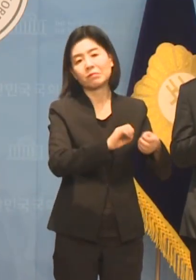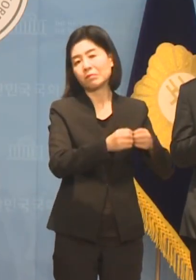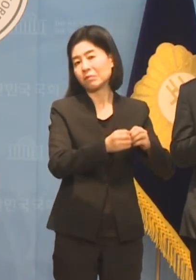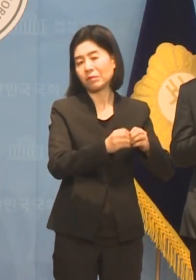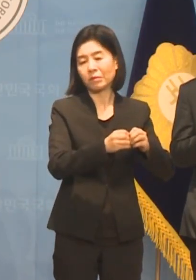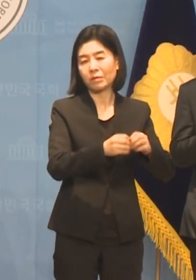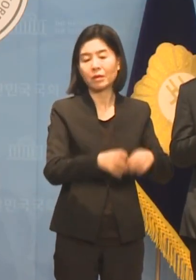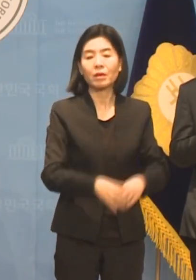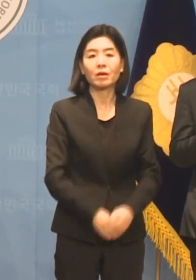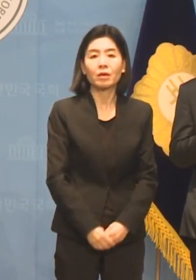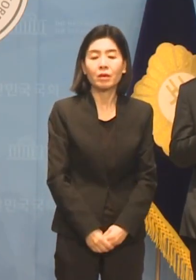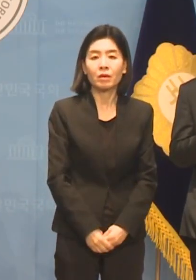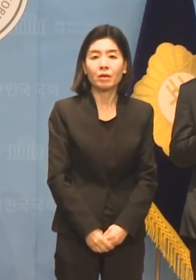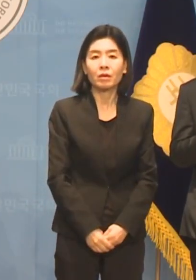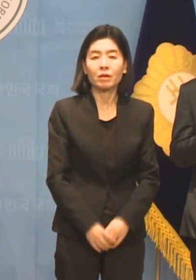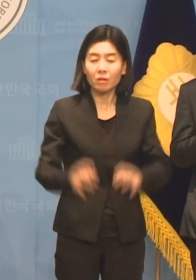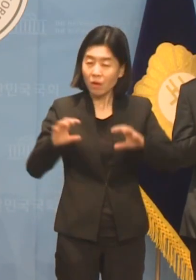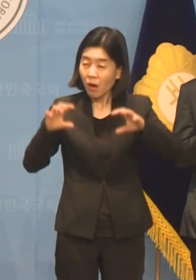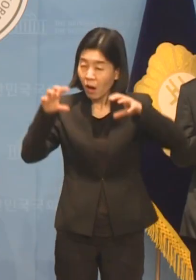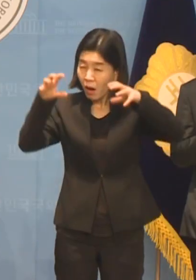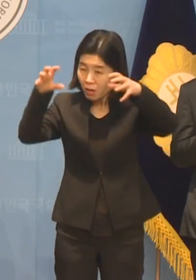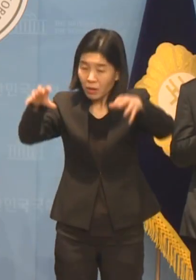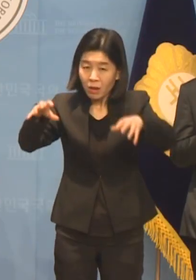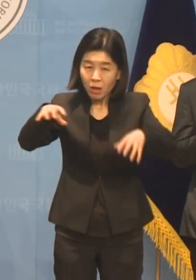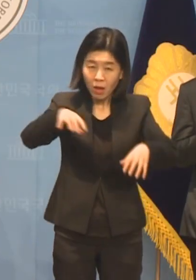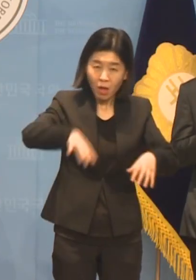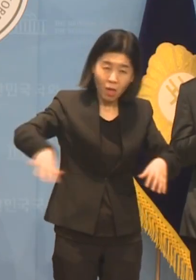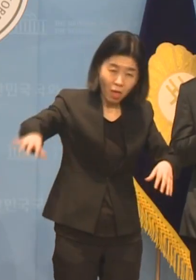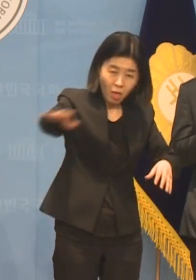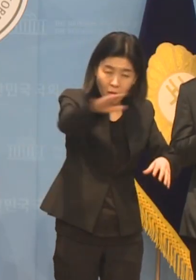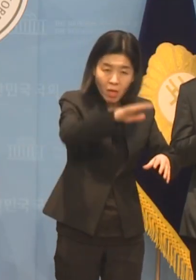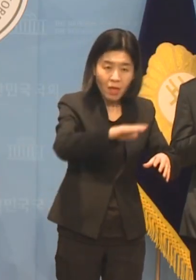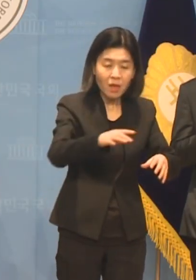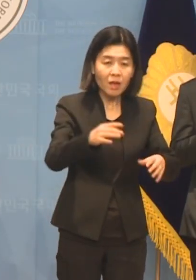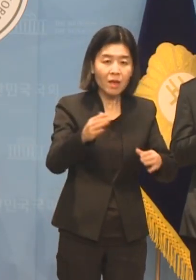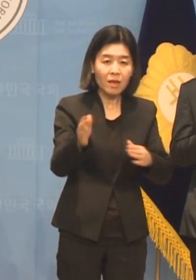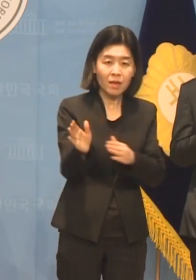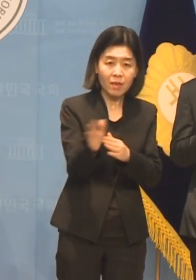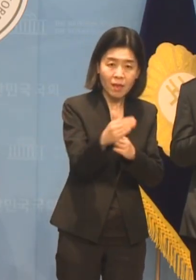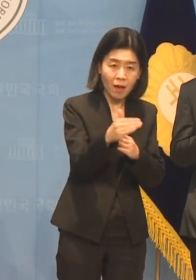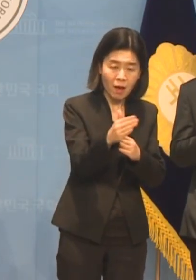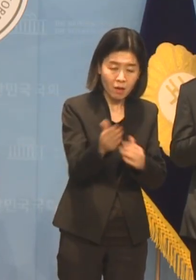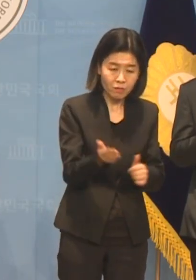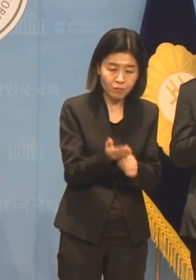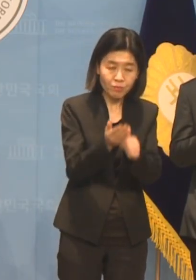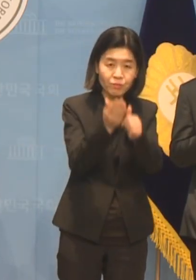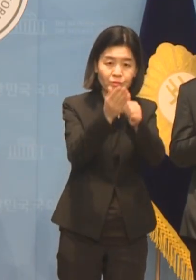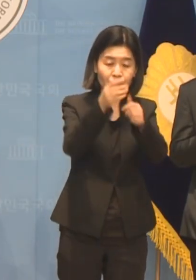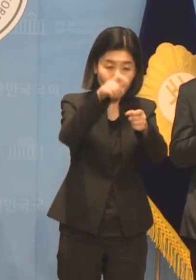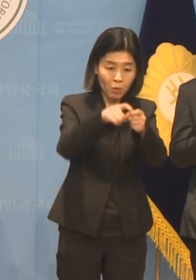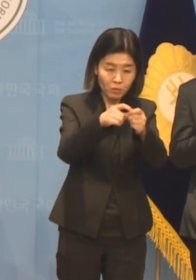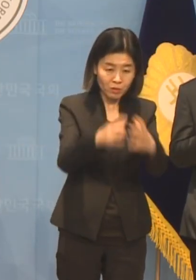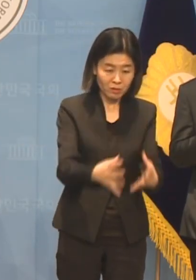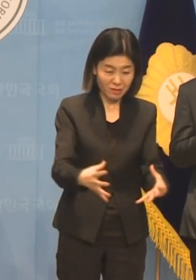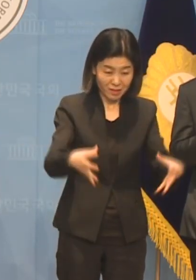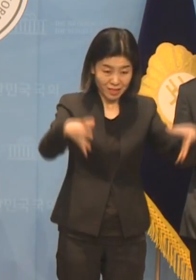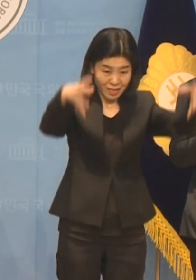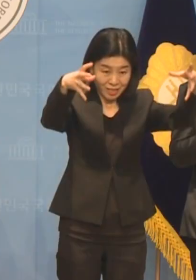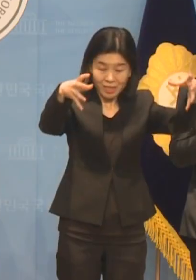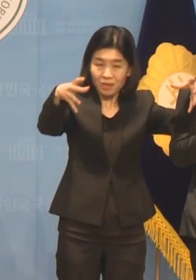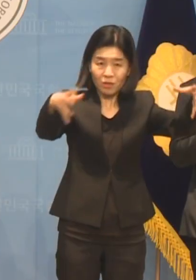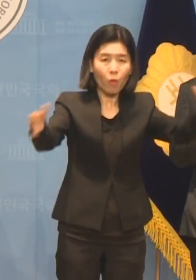불과합니다. 전 세계 어디에도 이런 식의 양어장 시설을 설치한 경우는